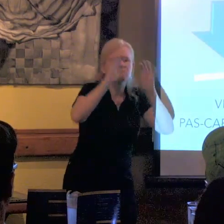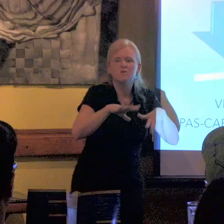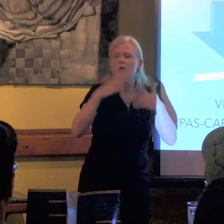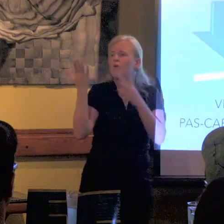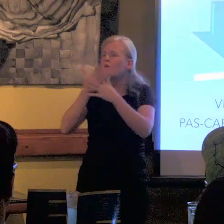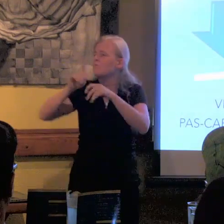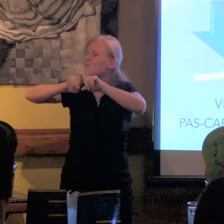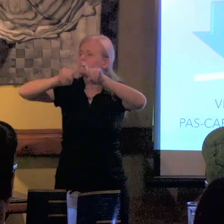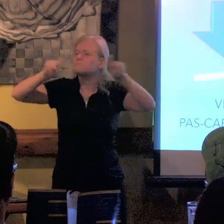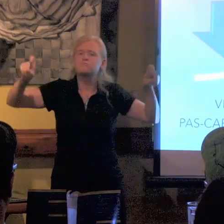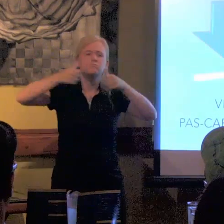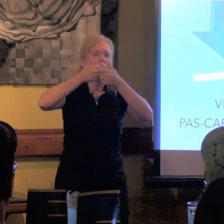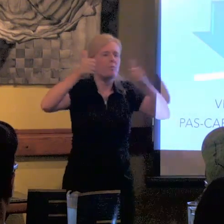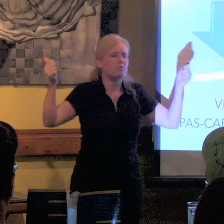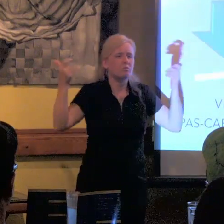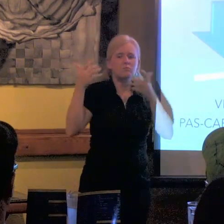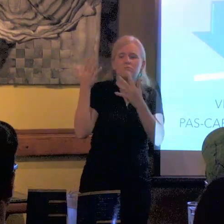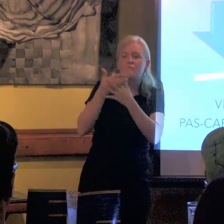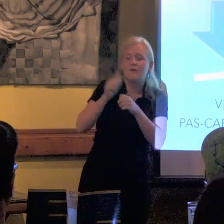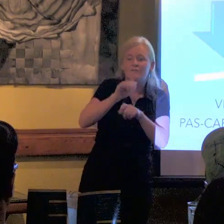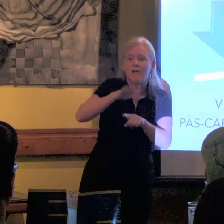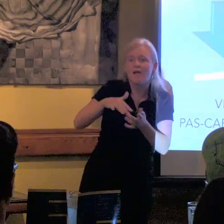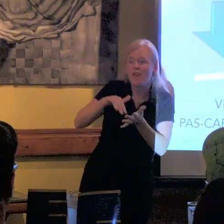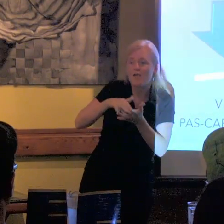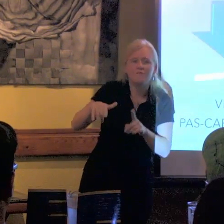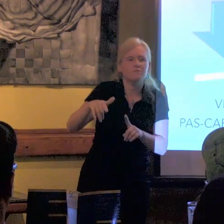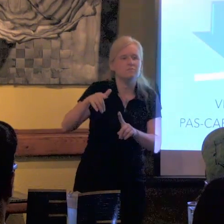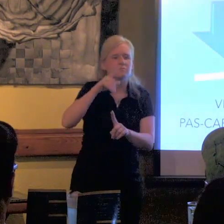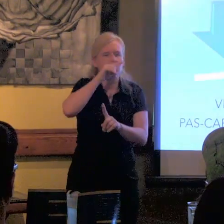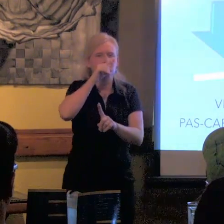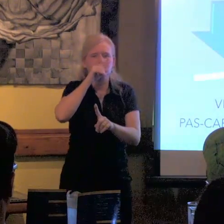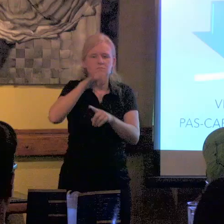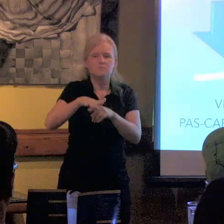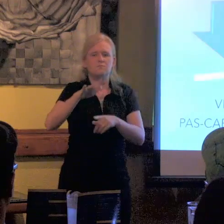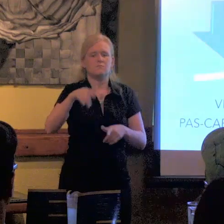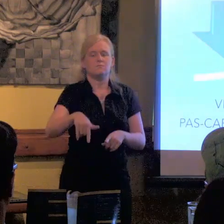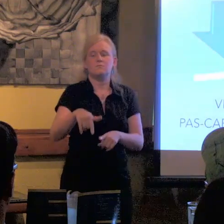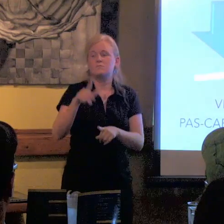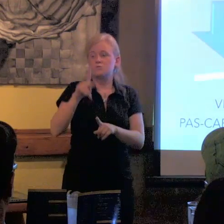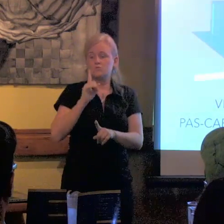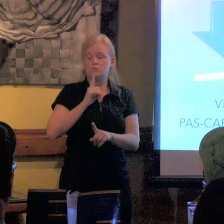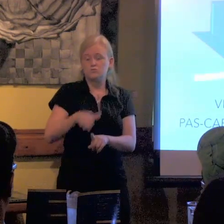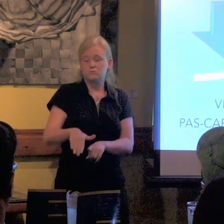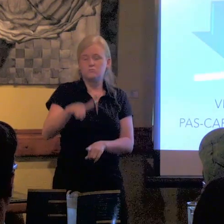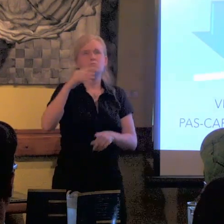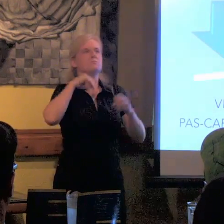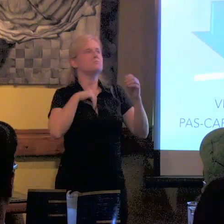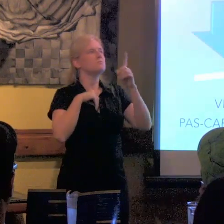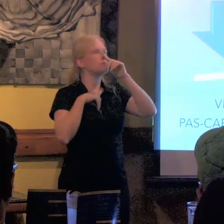Lorsque cet enfant se retrouve à l'école, il fait face à plusieurs intervenants, que ce soit ses professeurs ou les autres